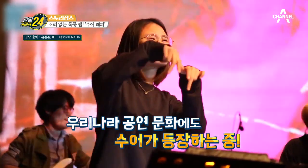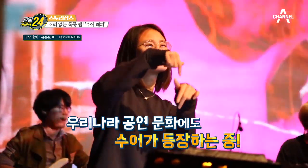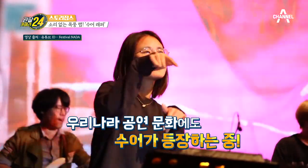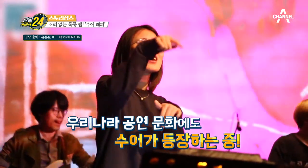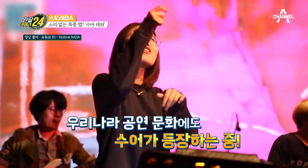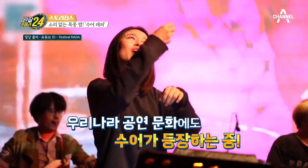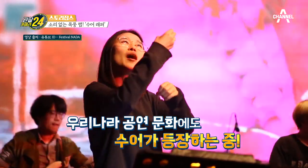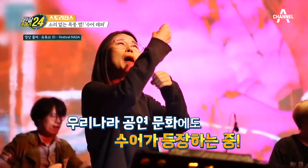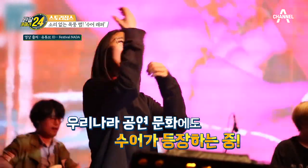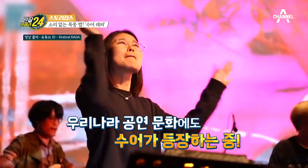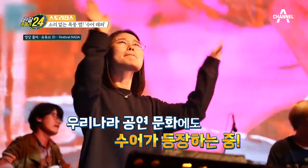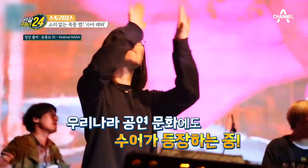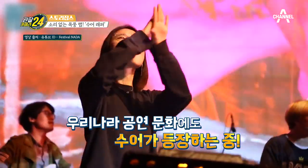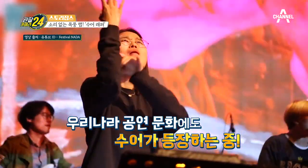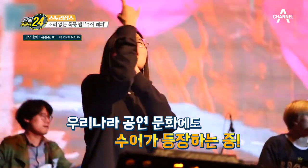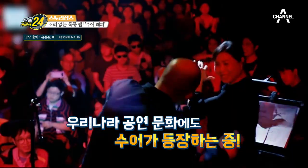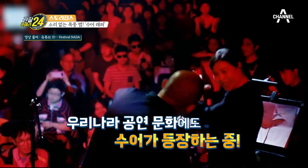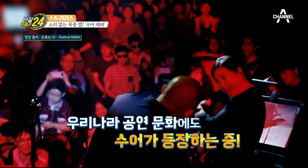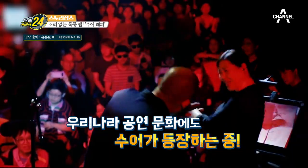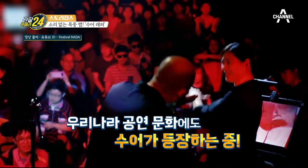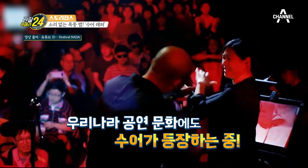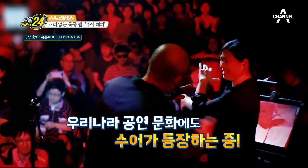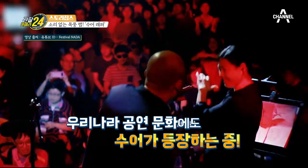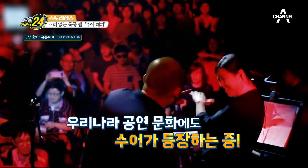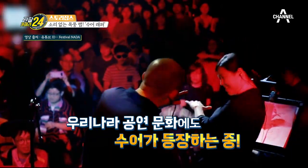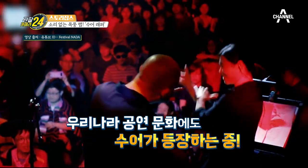우리나라 여러 공연에도 점차 수호가 등장한 바.